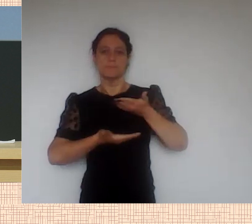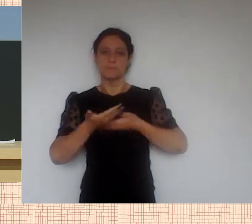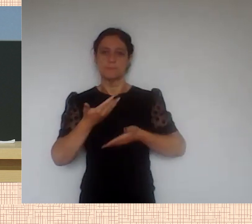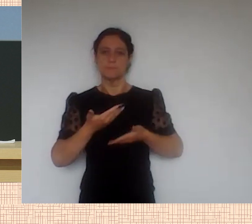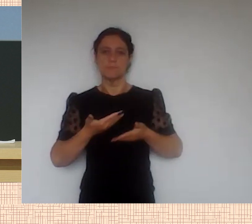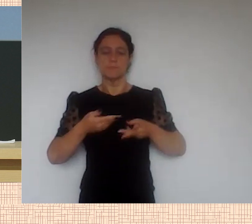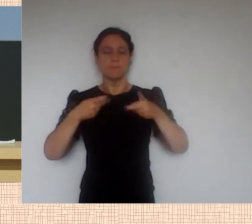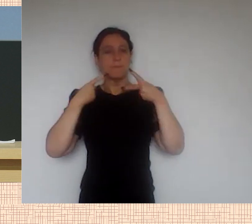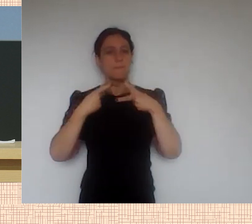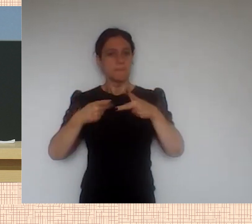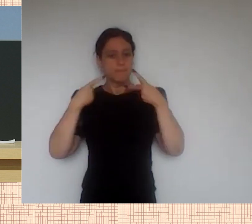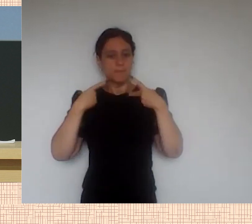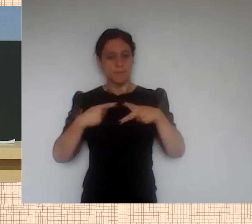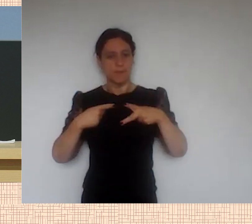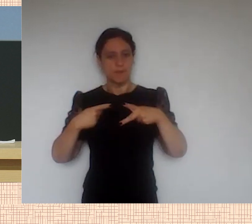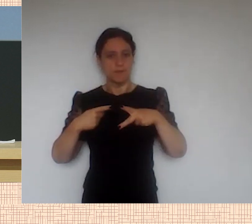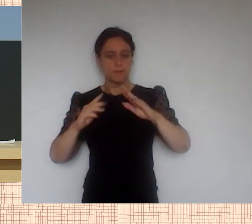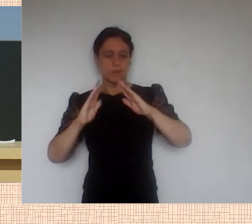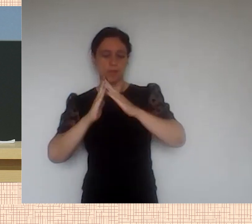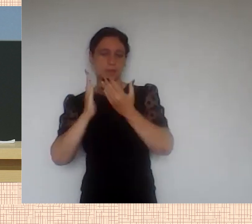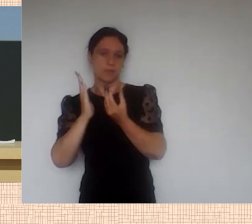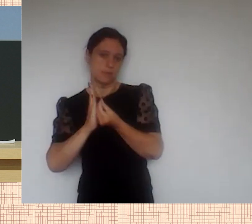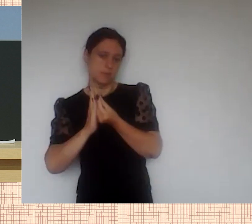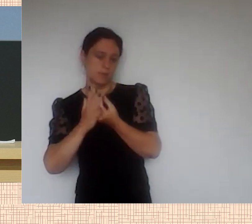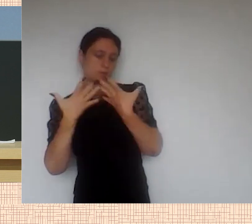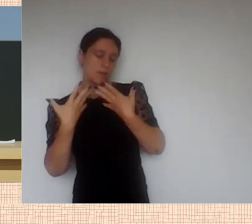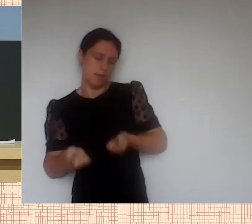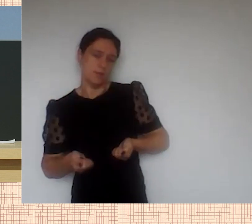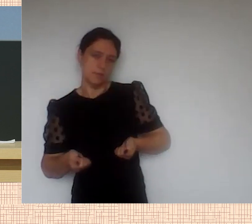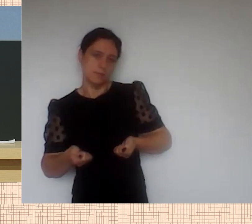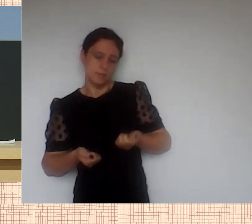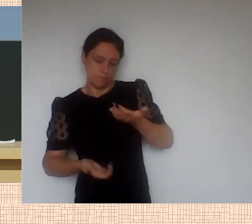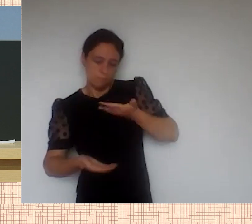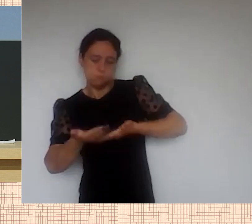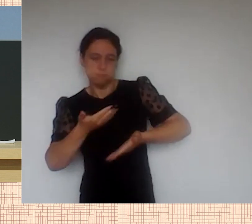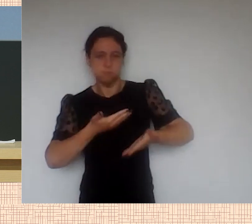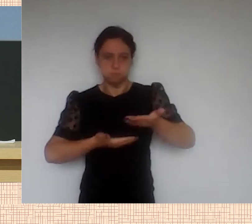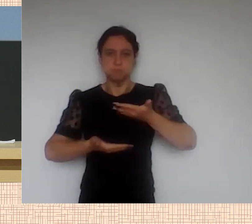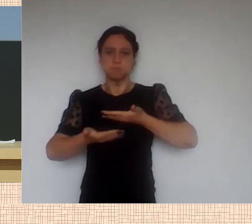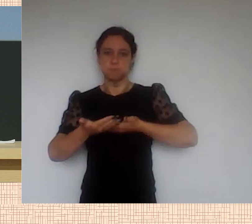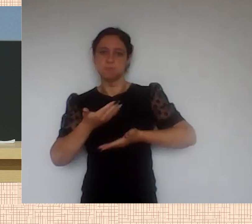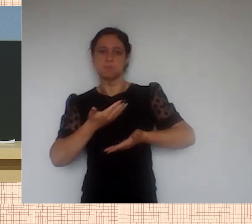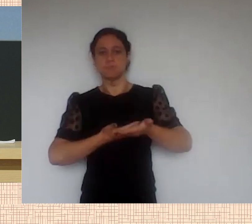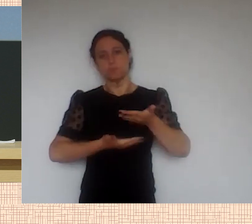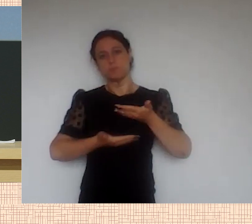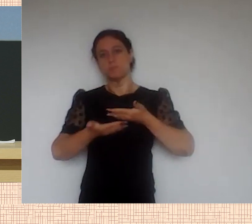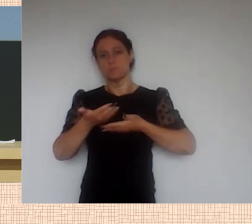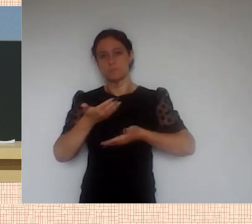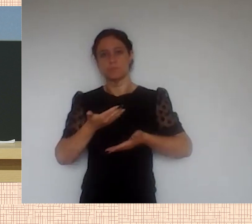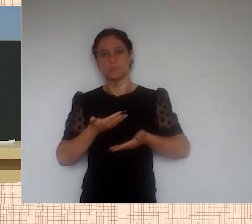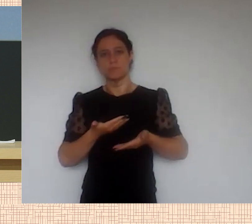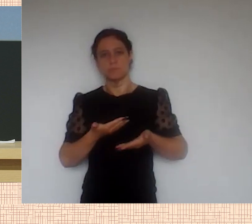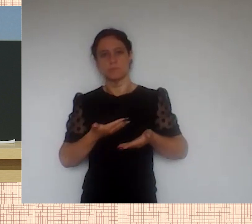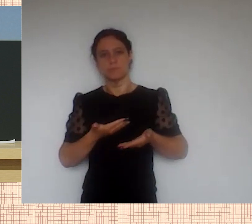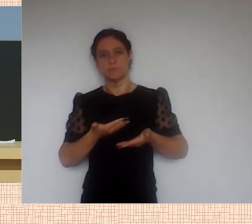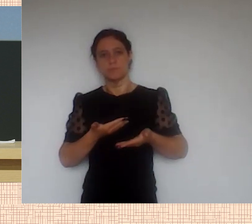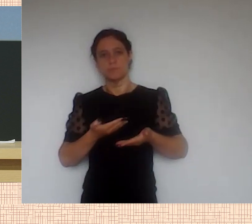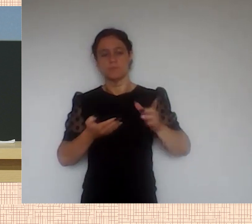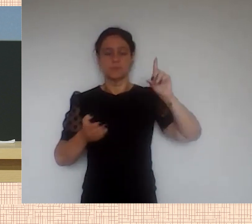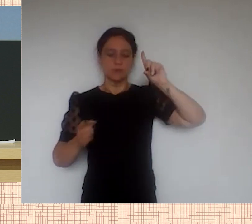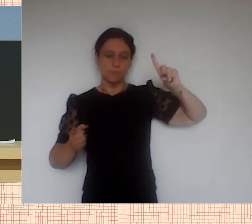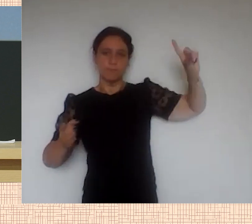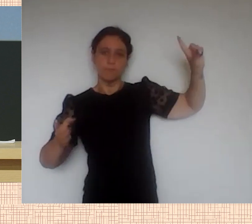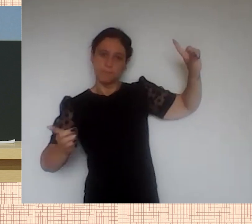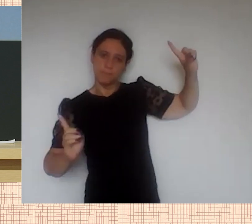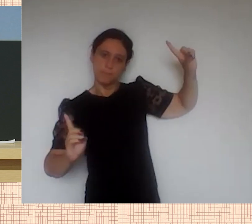essa comunhão com o apóstolo, na verdade, é conexão com Cristo, e Cristo é a conexão com o Pai.